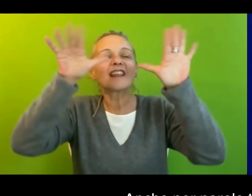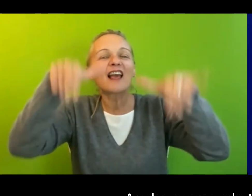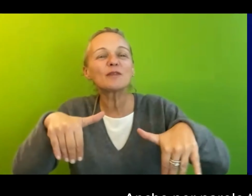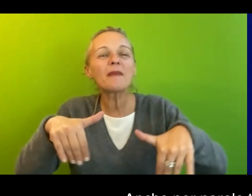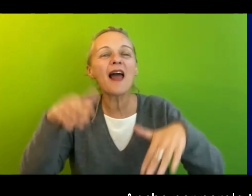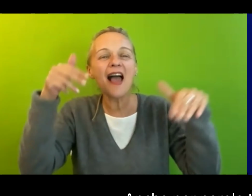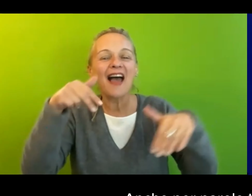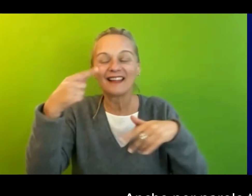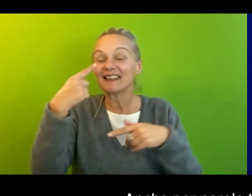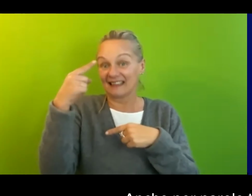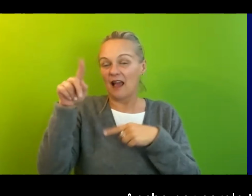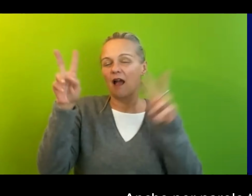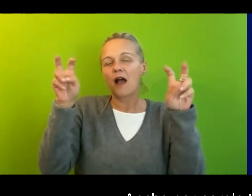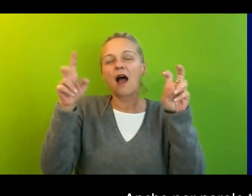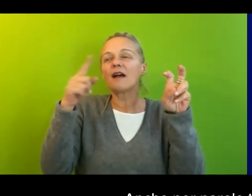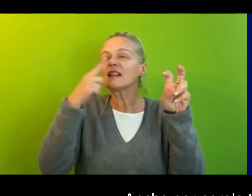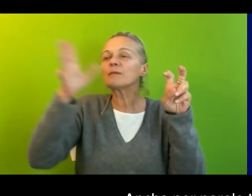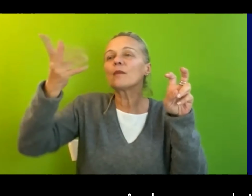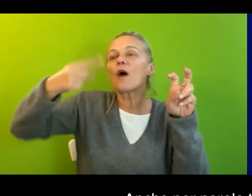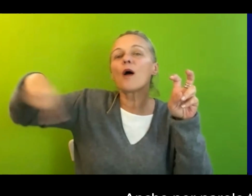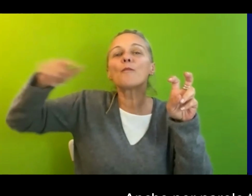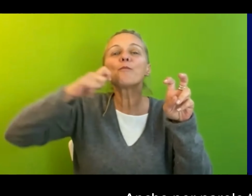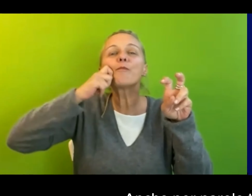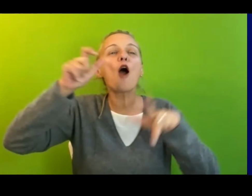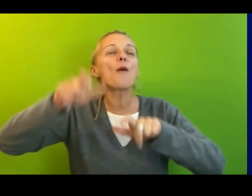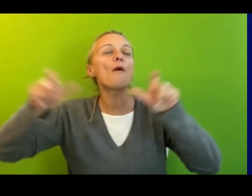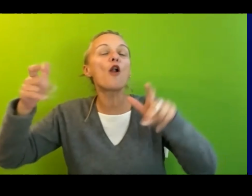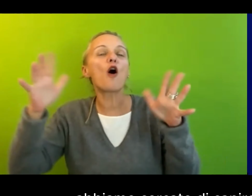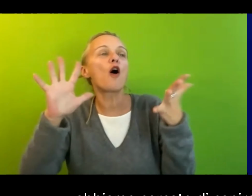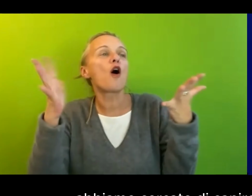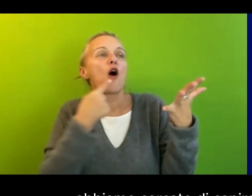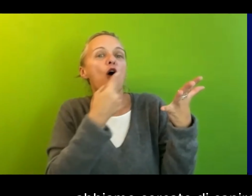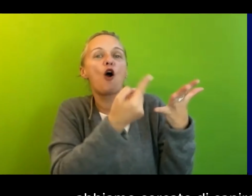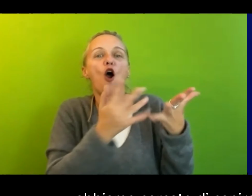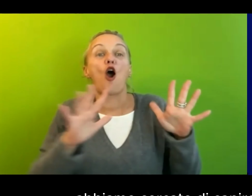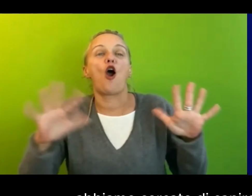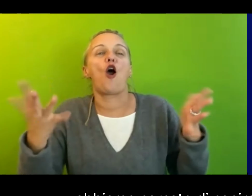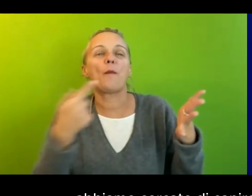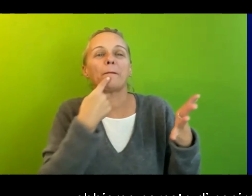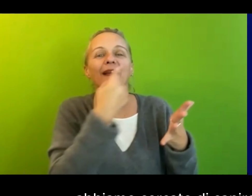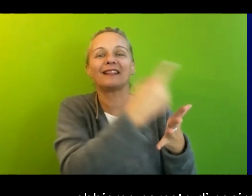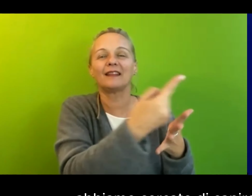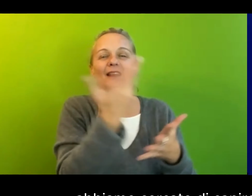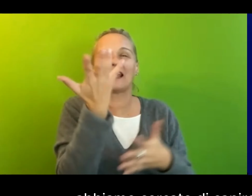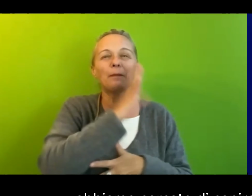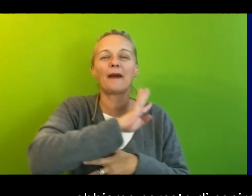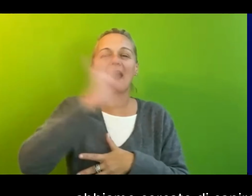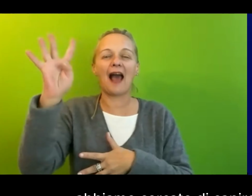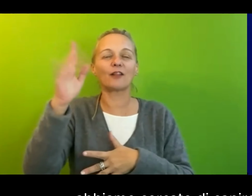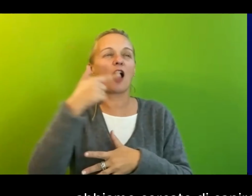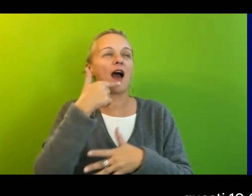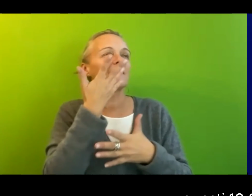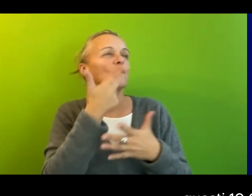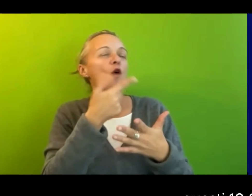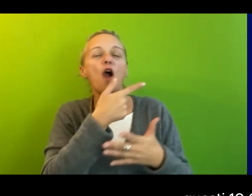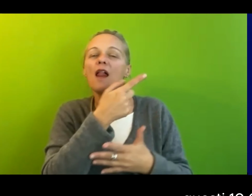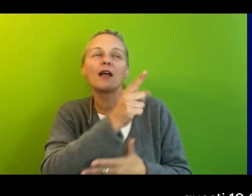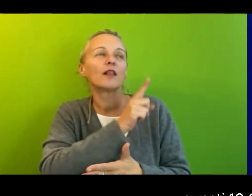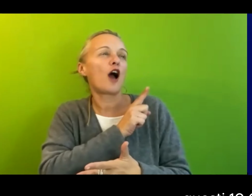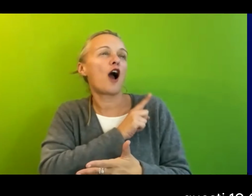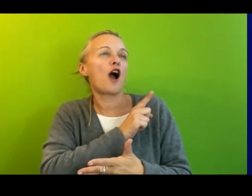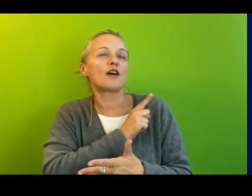Anche per parole tipo 10.000 anni abbiamo cercato di capire che cosa volessero dire